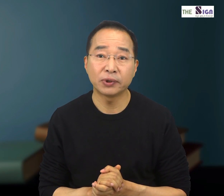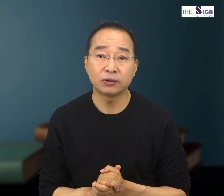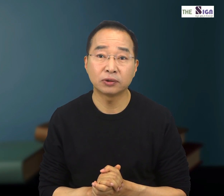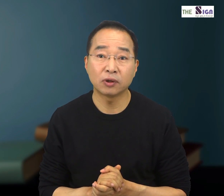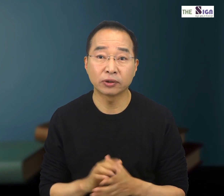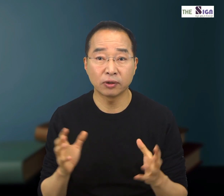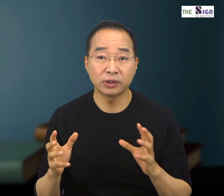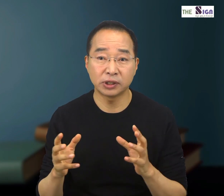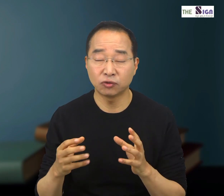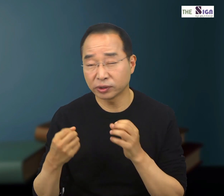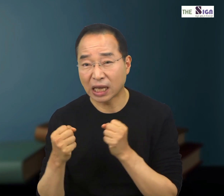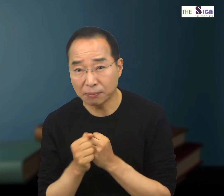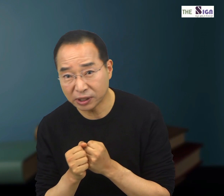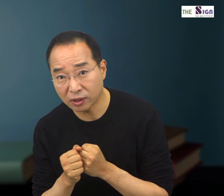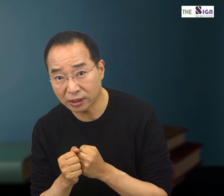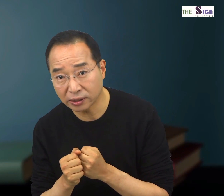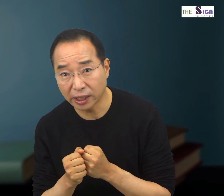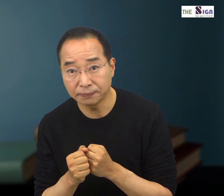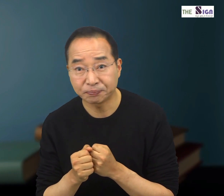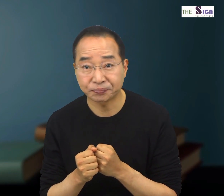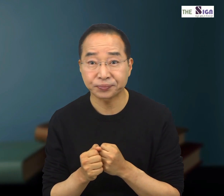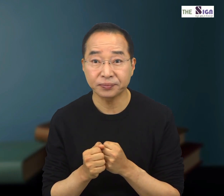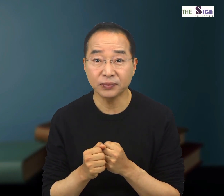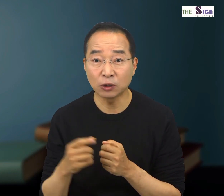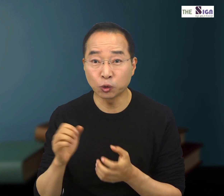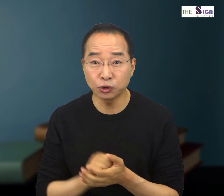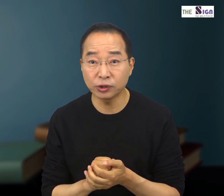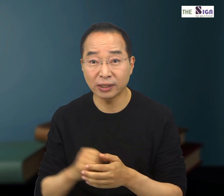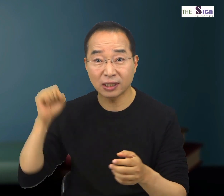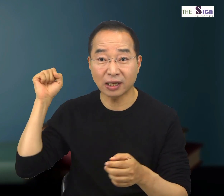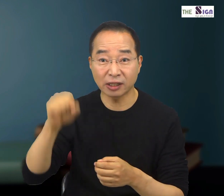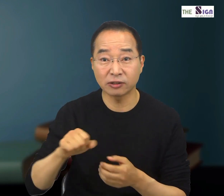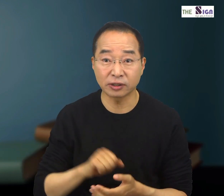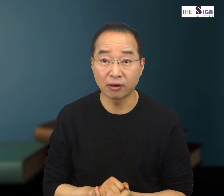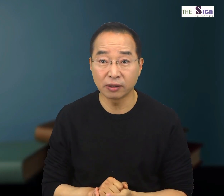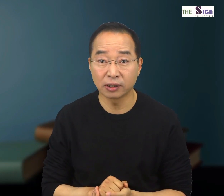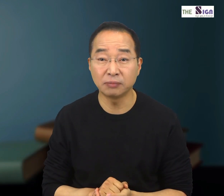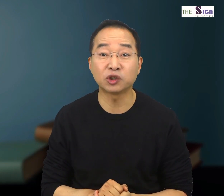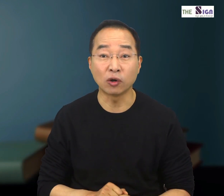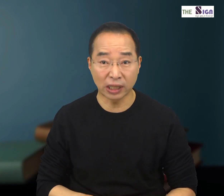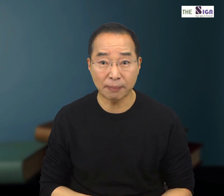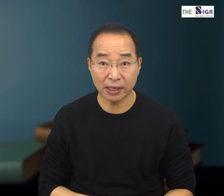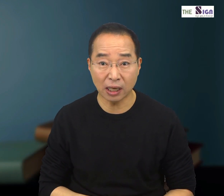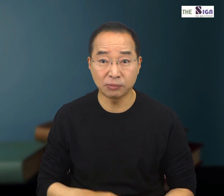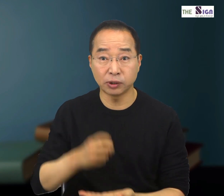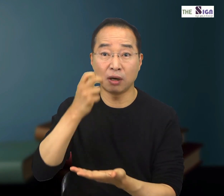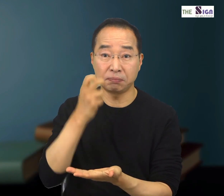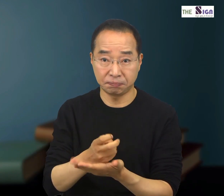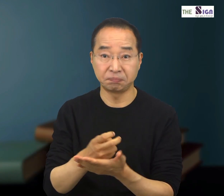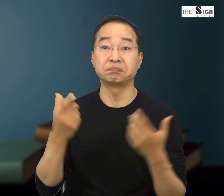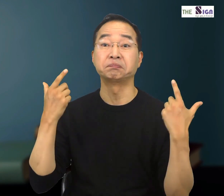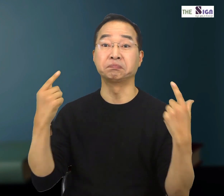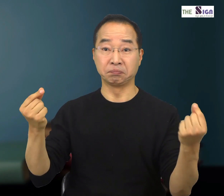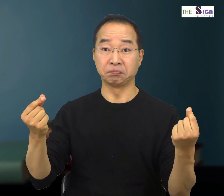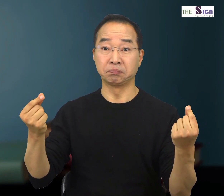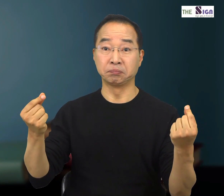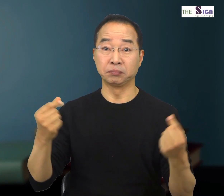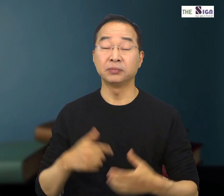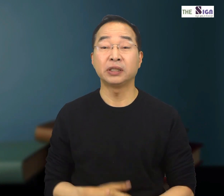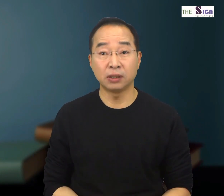한편으로는 어떤 걸 이제 누구 싸움 일어났는데 도둑이 일어났는데 내가 때렸어. 그럼 정당방위하면서 이런